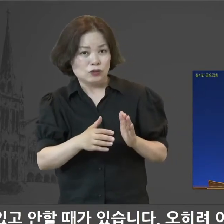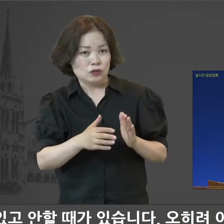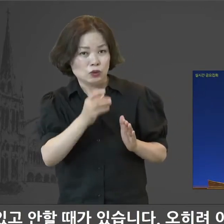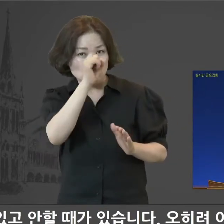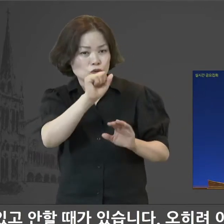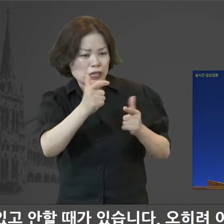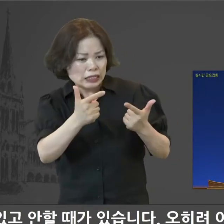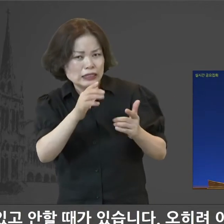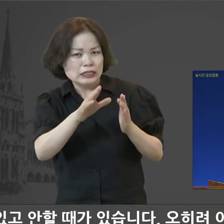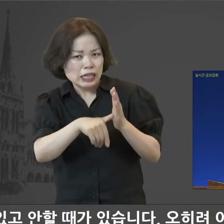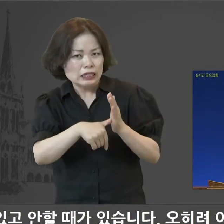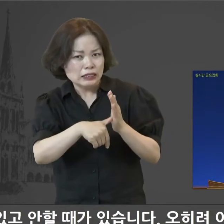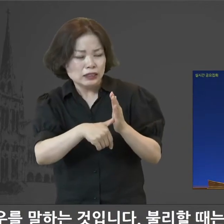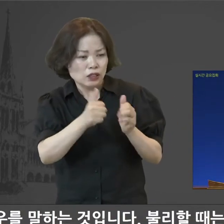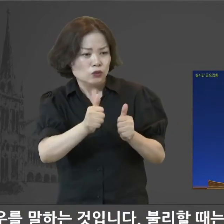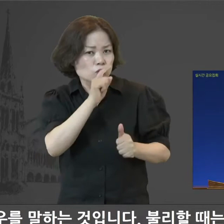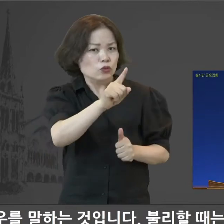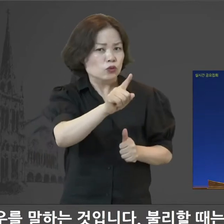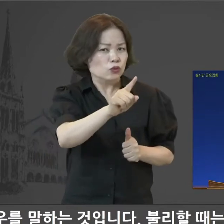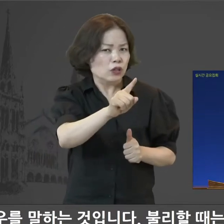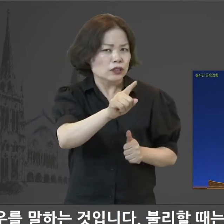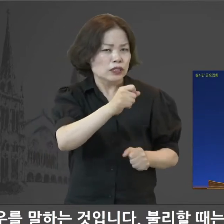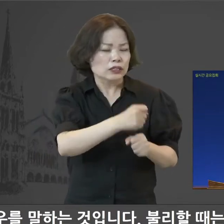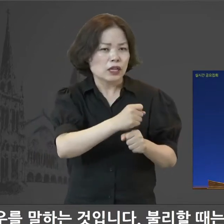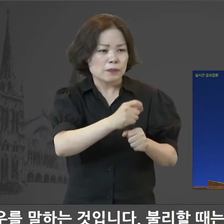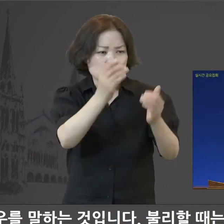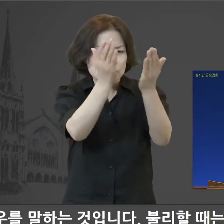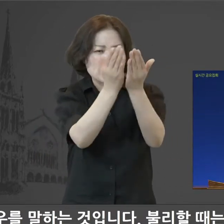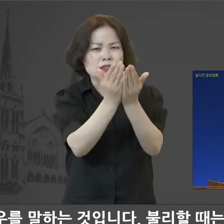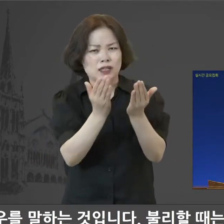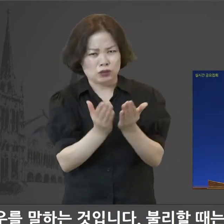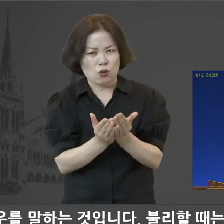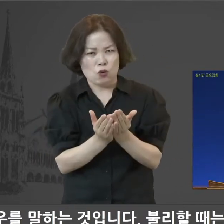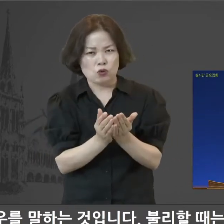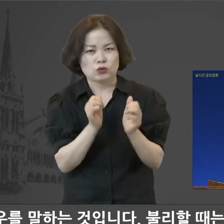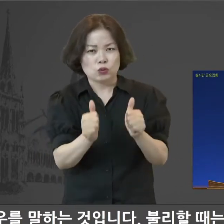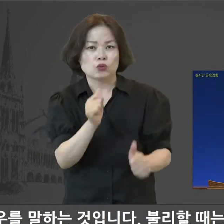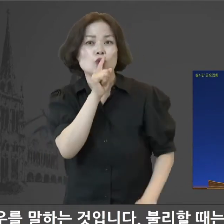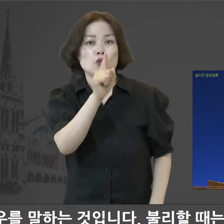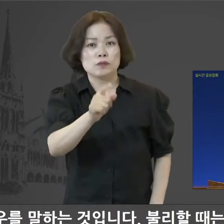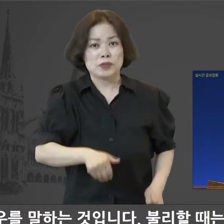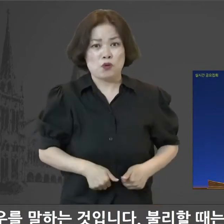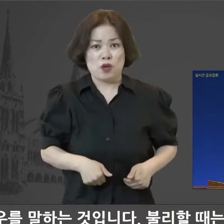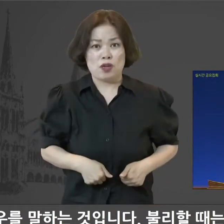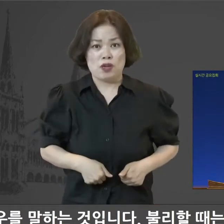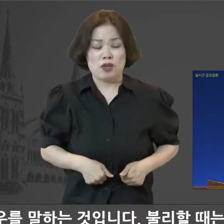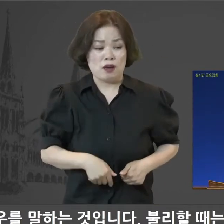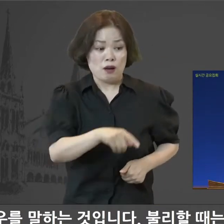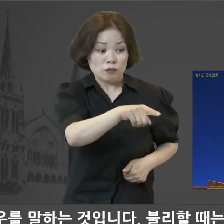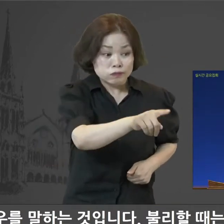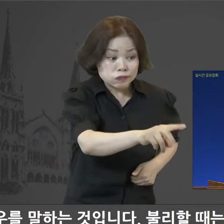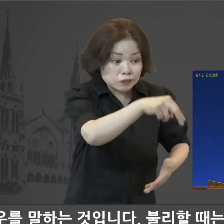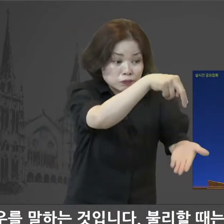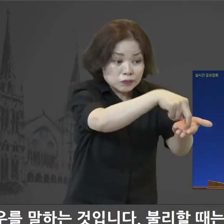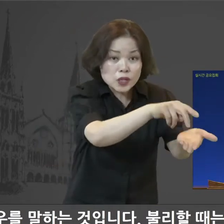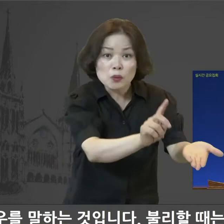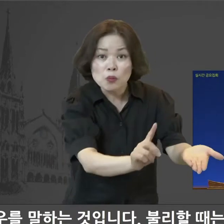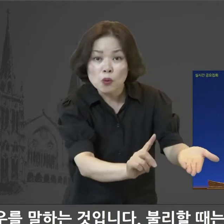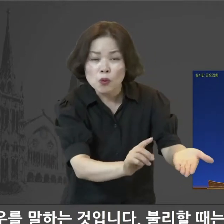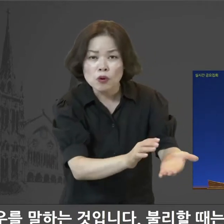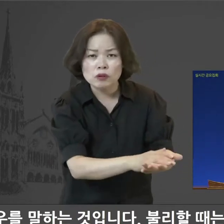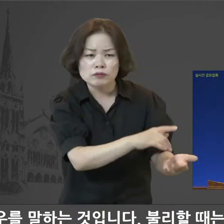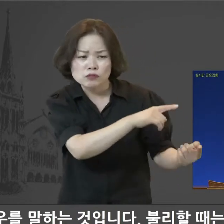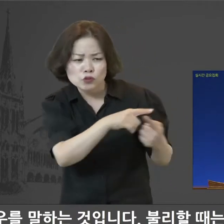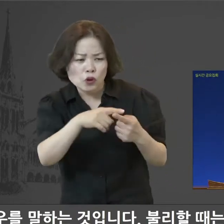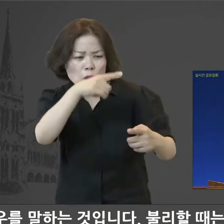분리하면 무조건 소송하지 마, 그런 뜻이 아니에요. 그걸 적절하게 판단해야 된다는 거죠. 그러니까 저쪽도 어떻게 생각하냐면